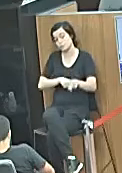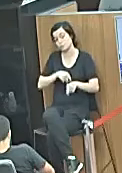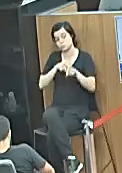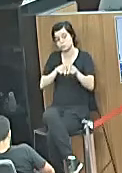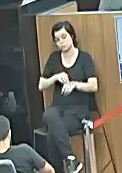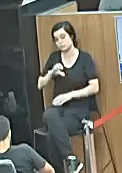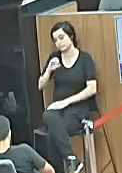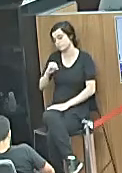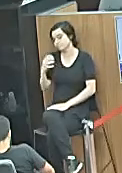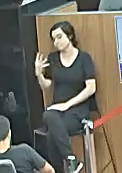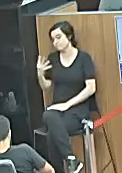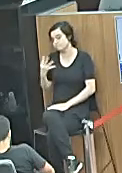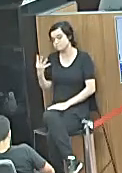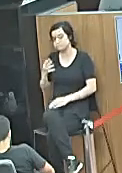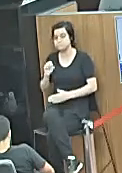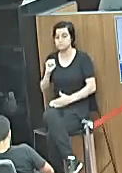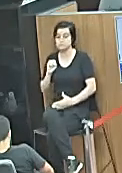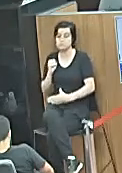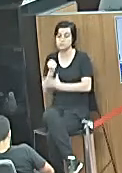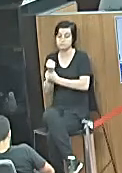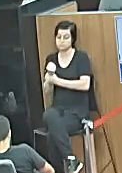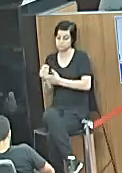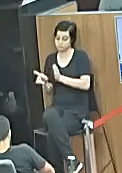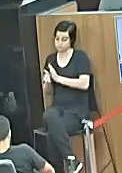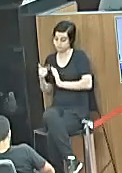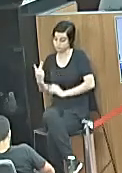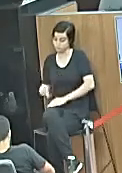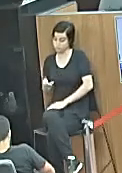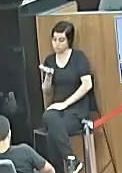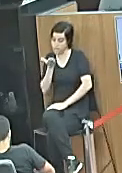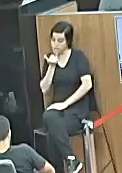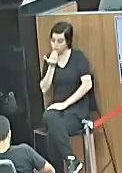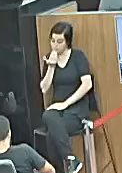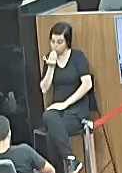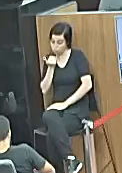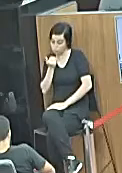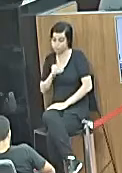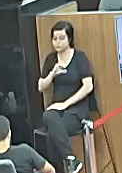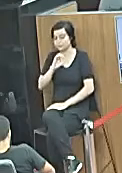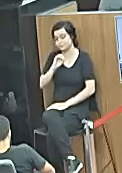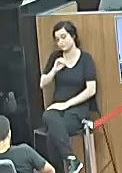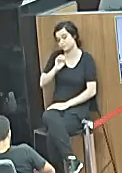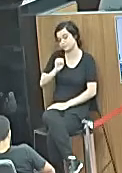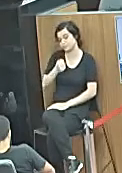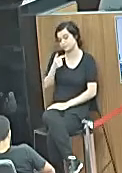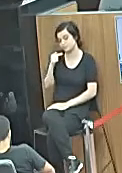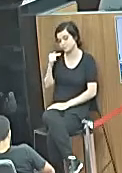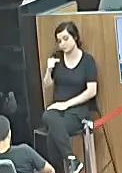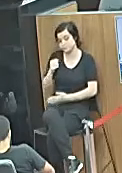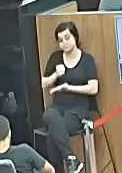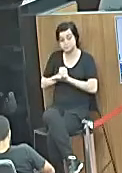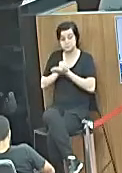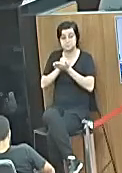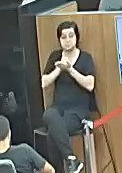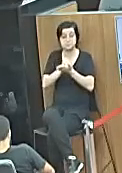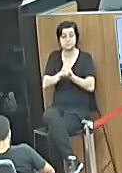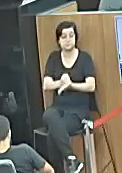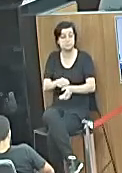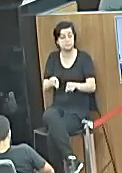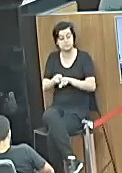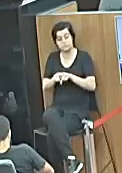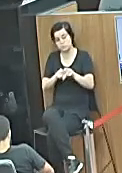44 segurança de alimentos 0 87 assistência técnica e extensão rural